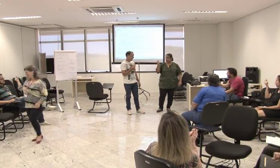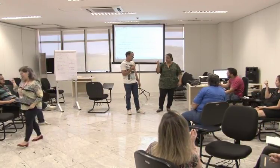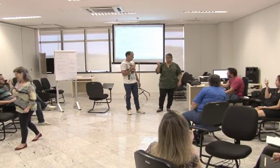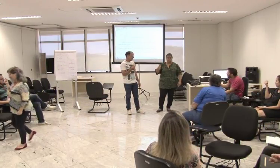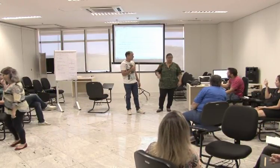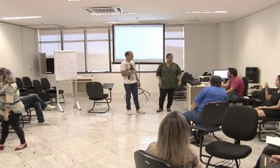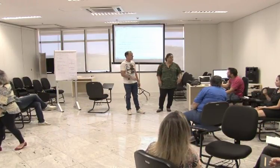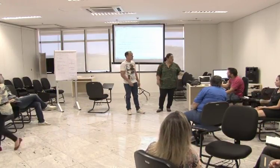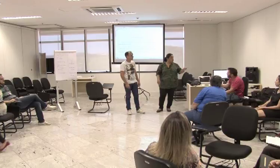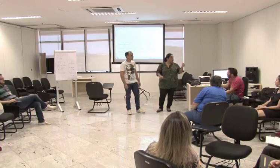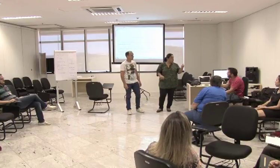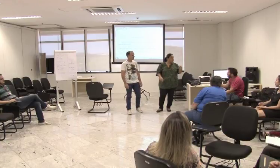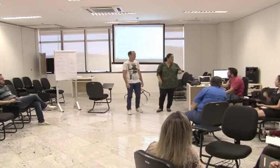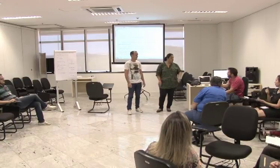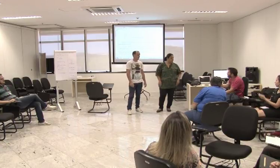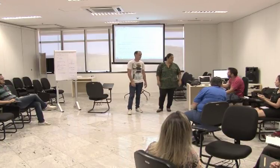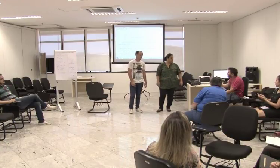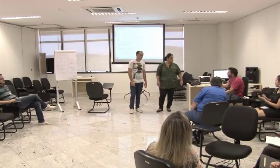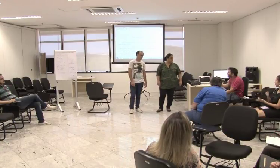Comprar é assim? Compra.